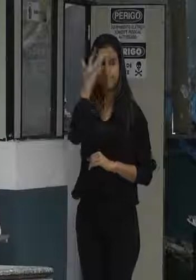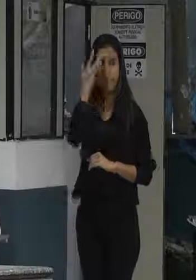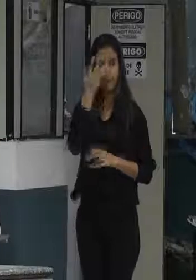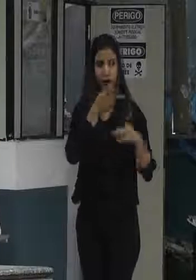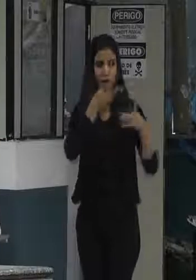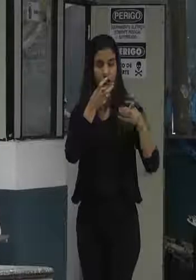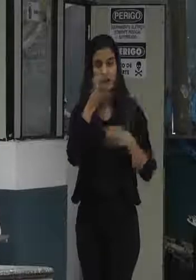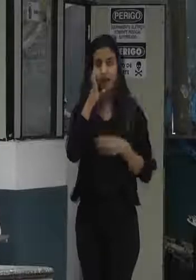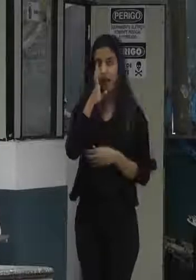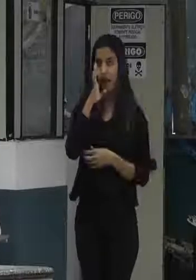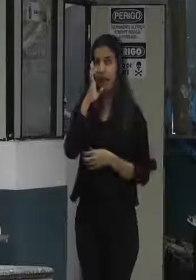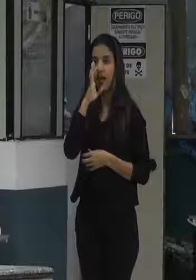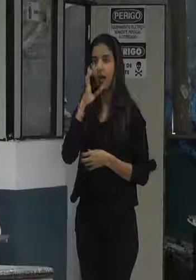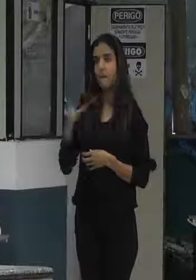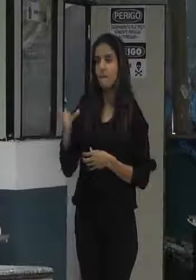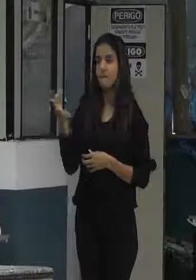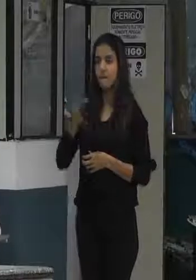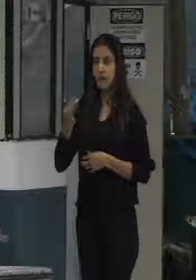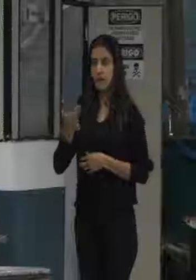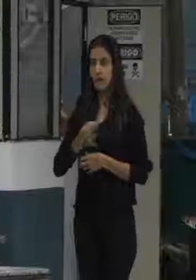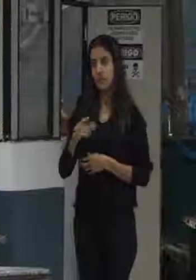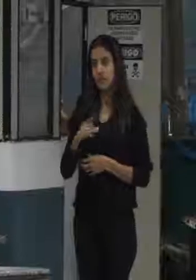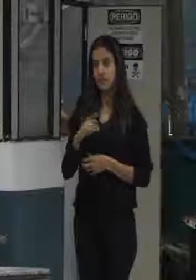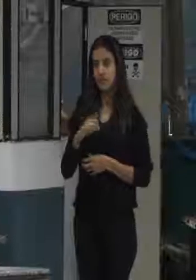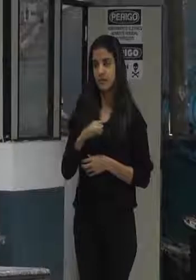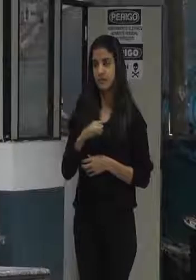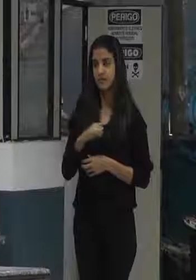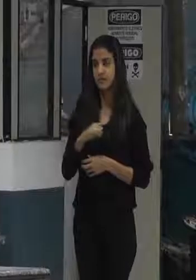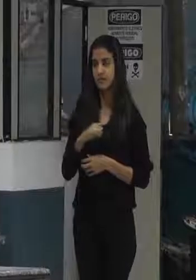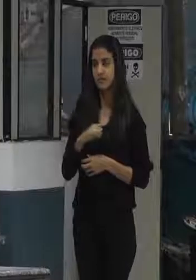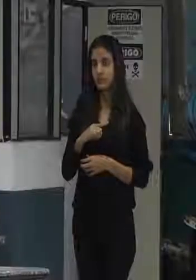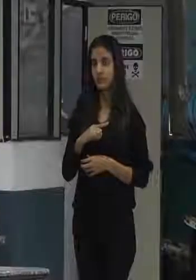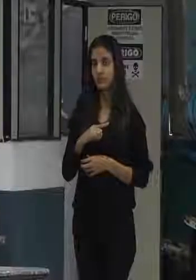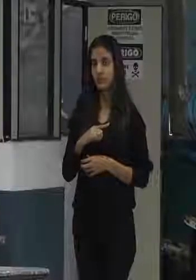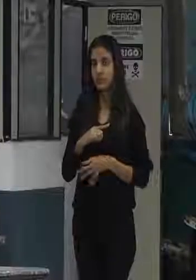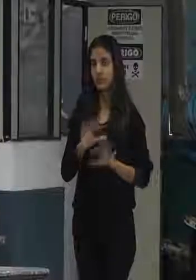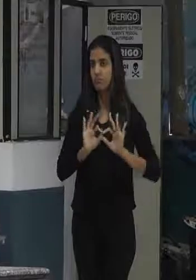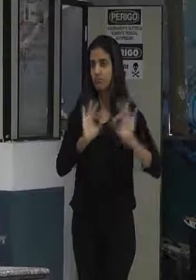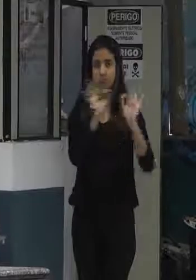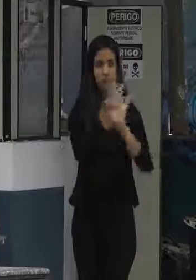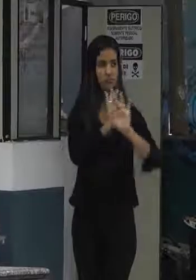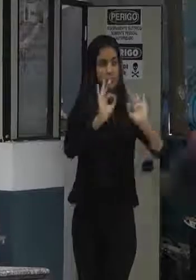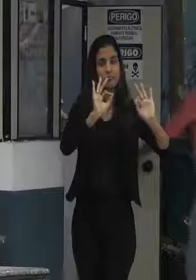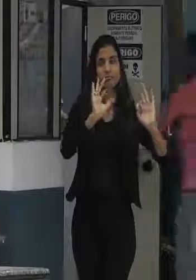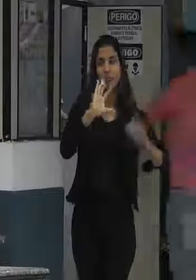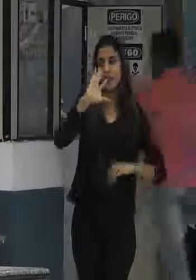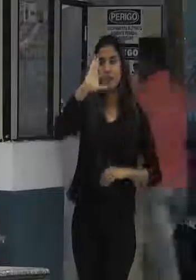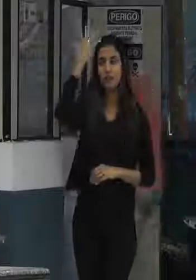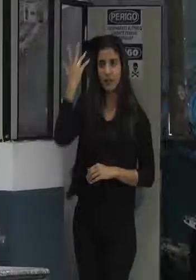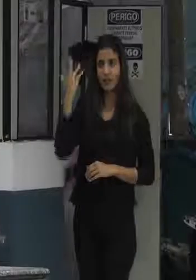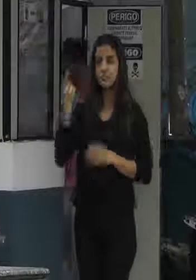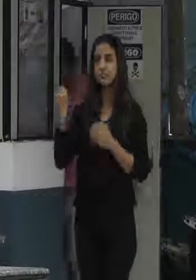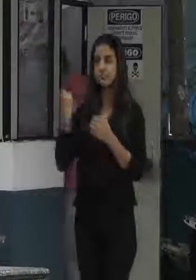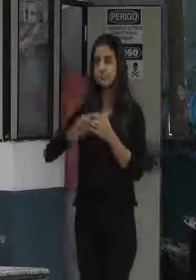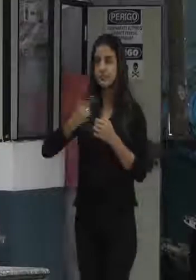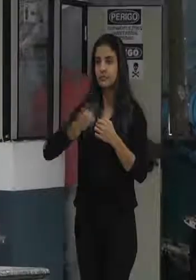Zona Sul, a imagem de que tem um serviço de excelência já sendo feito em toda a